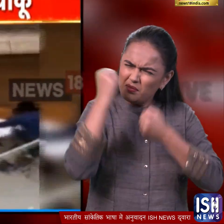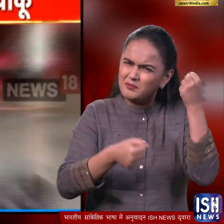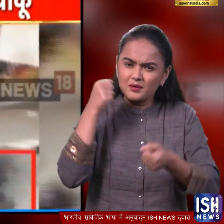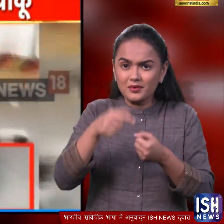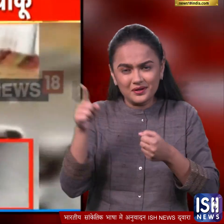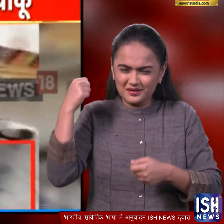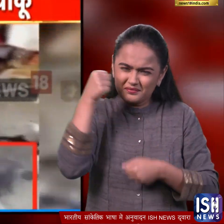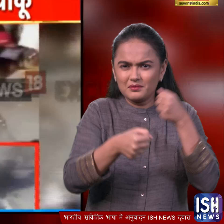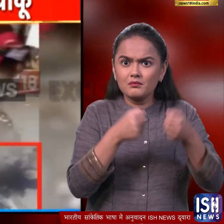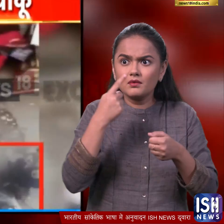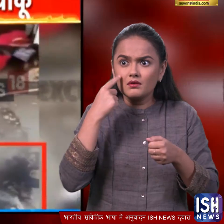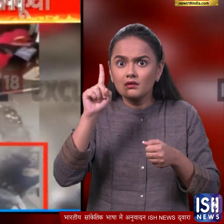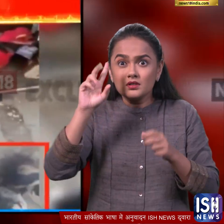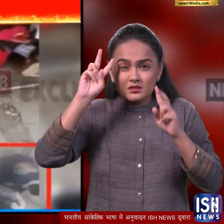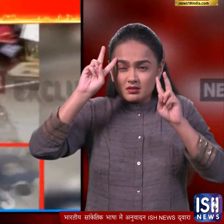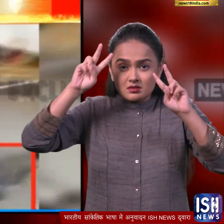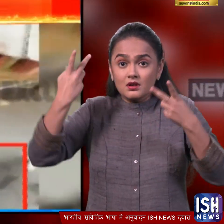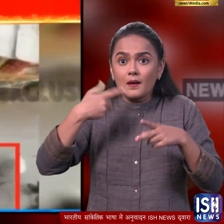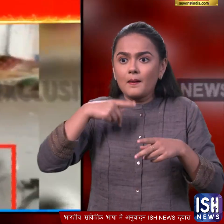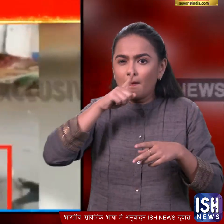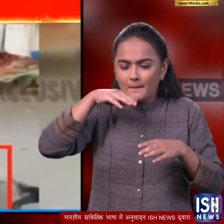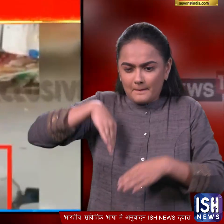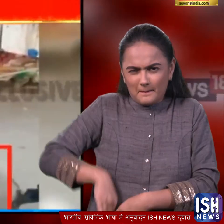पीटते दिखाई दिए। इस मारपीट के दौरान एक लड़के ने अपने